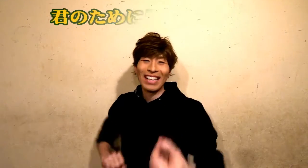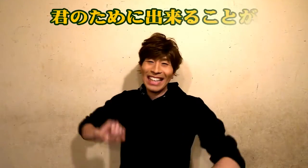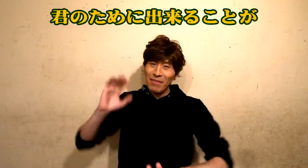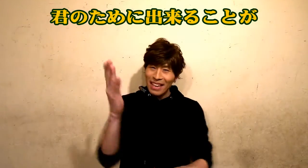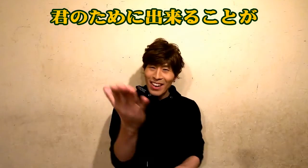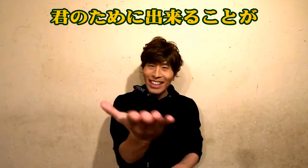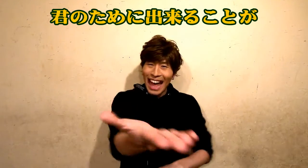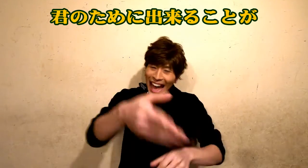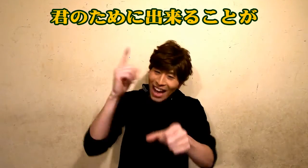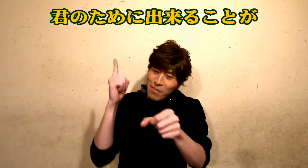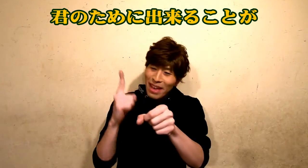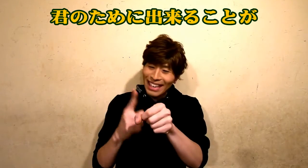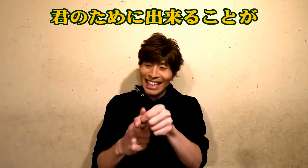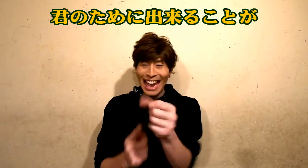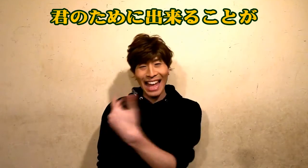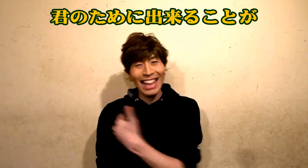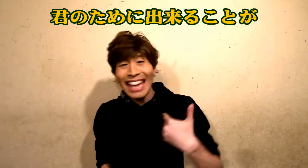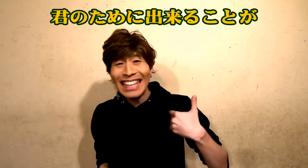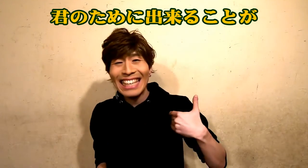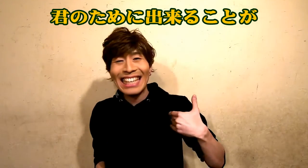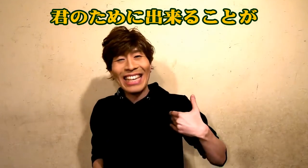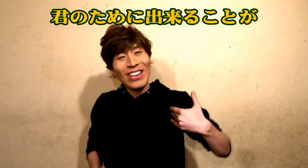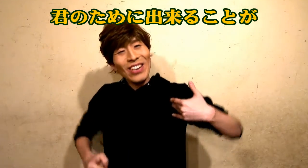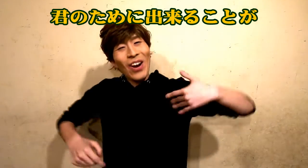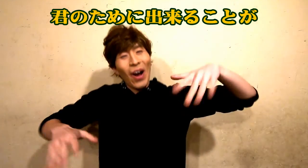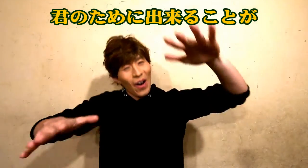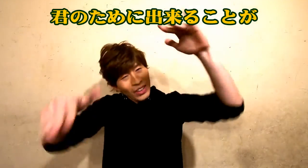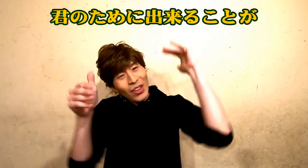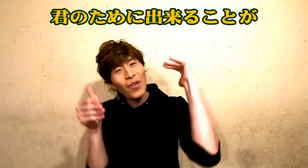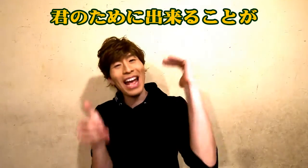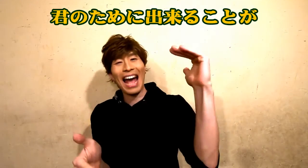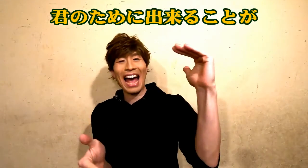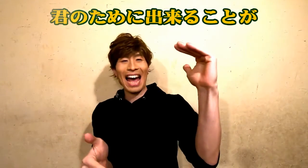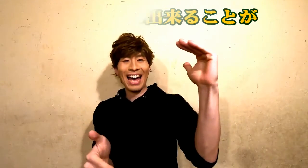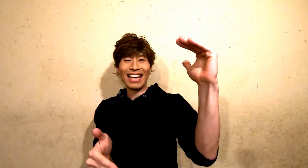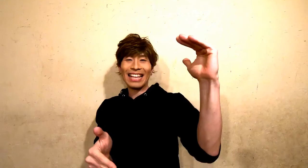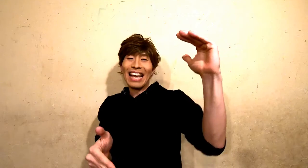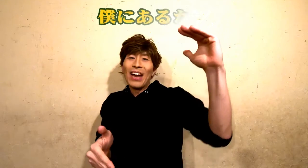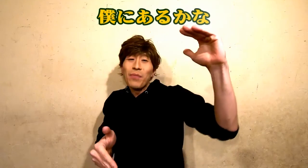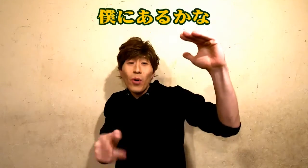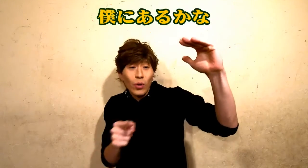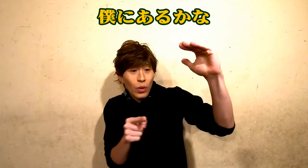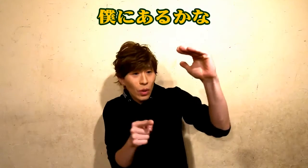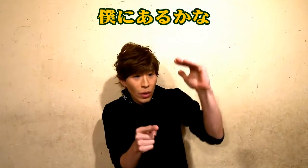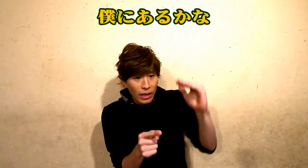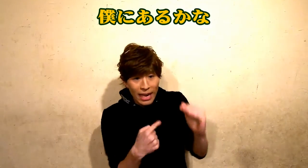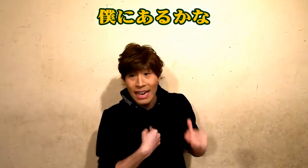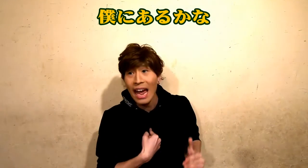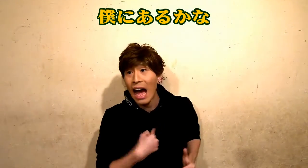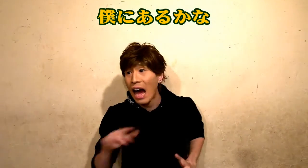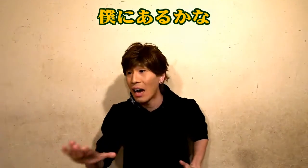君のためにできることが僕にある